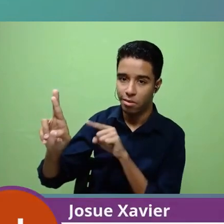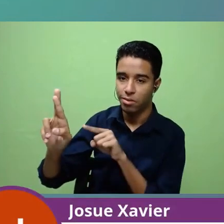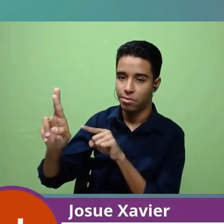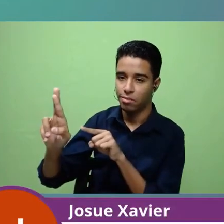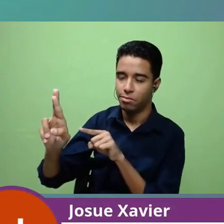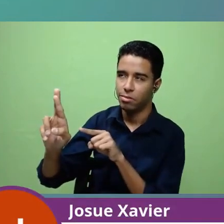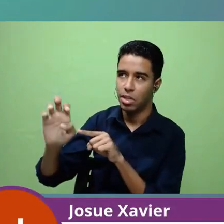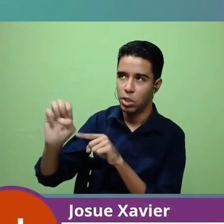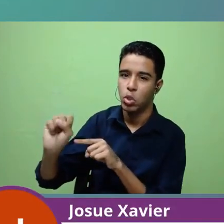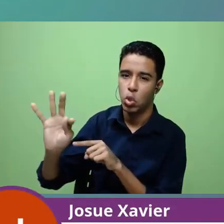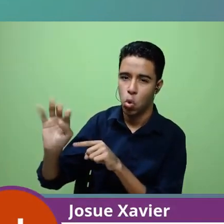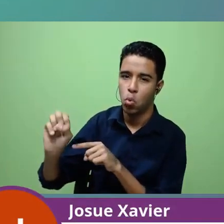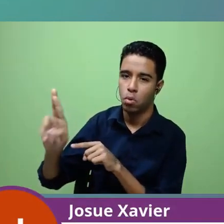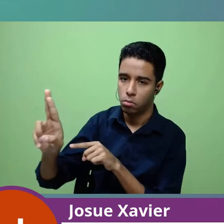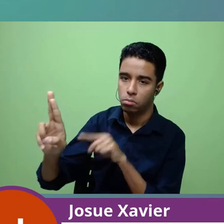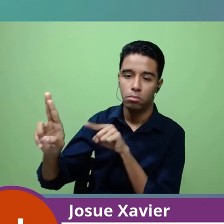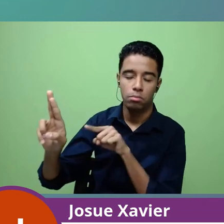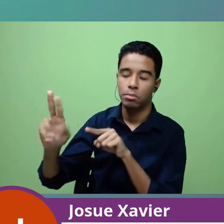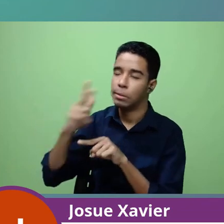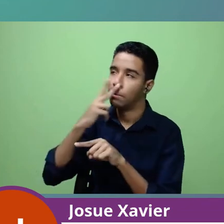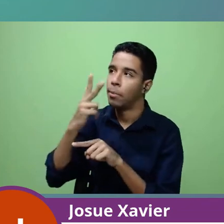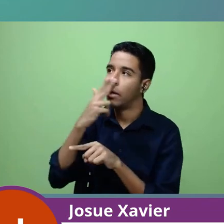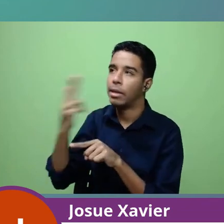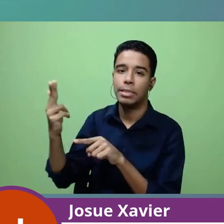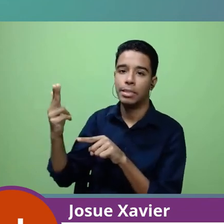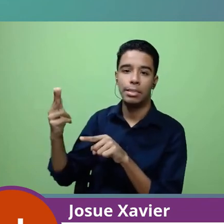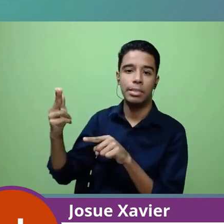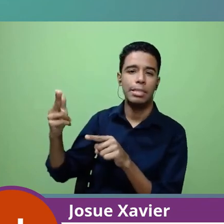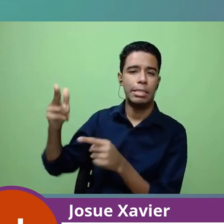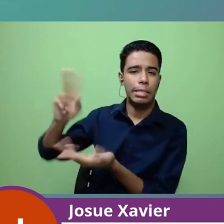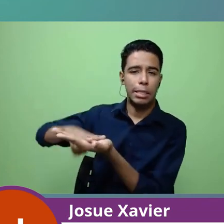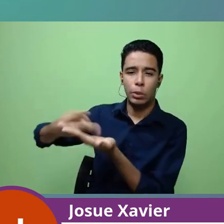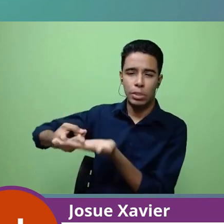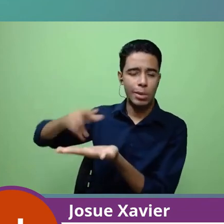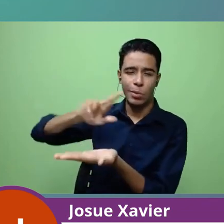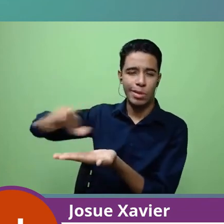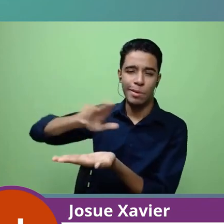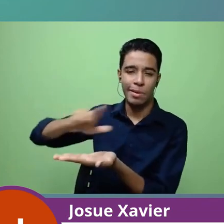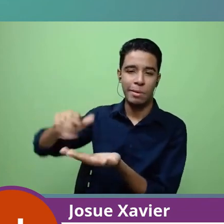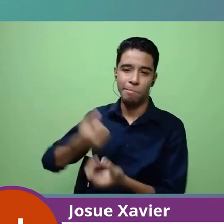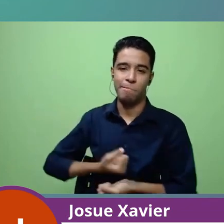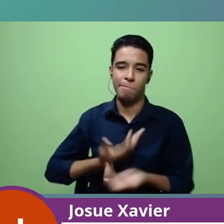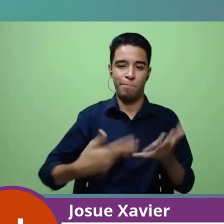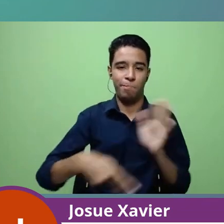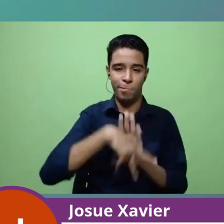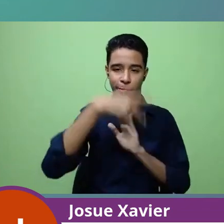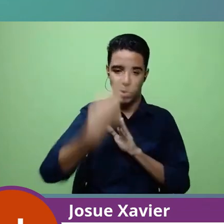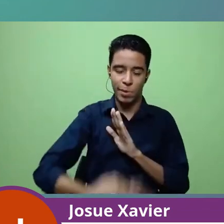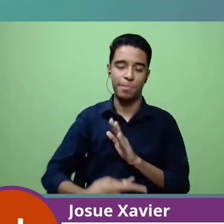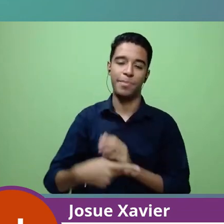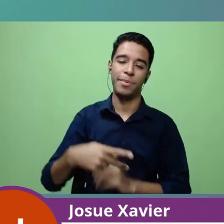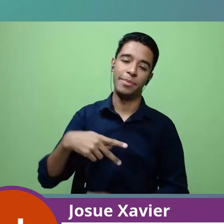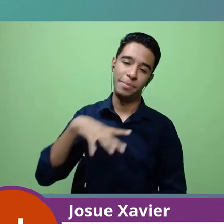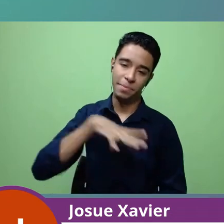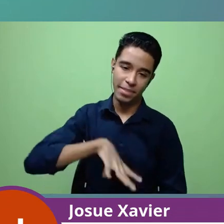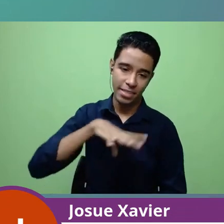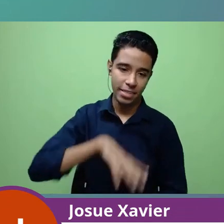parece uma tradução. Josué, surdos perfeccionistas, assim como muitos intérpretes. Como lidar com isso? Josué, vou te dar uma